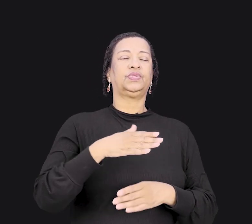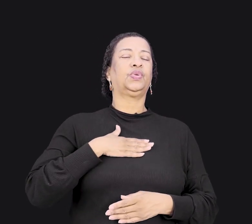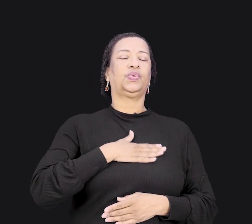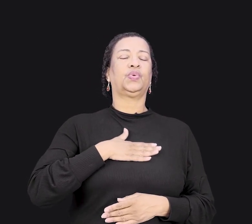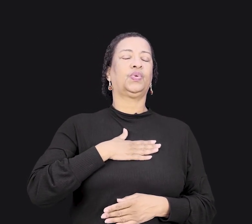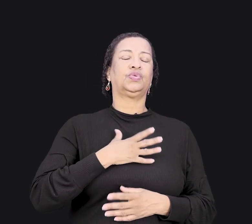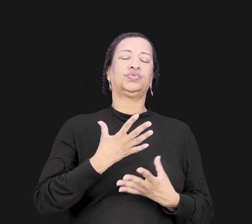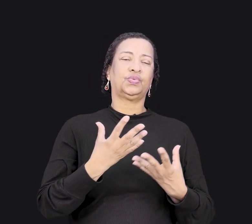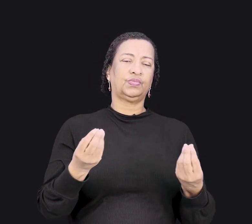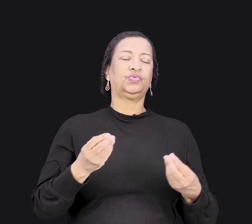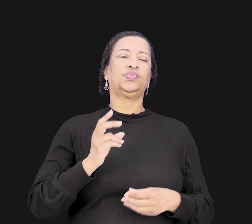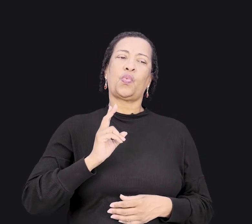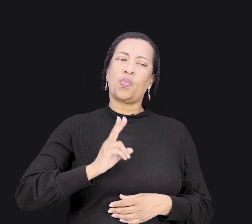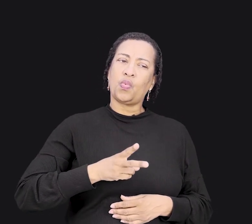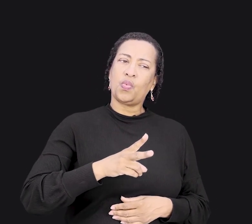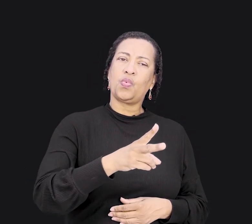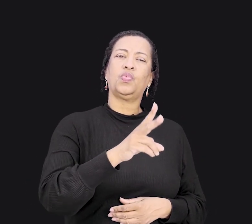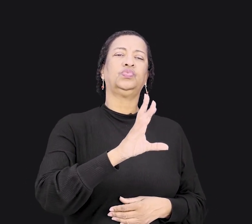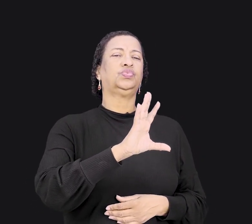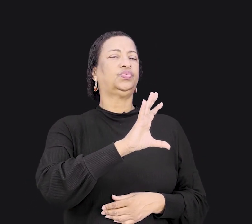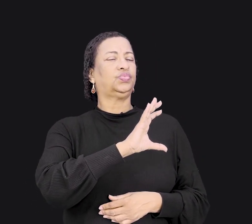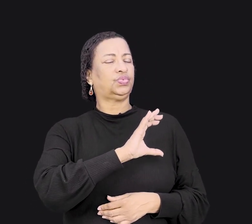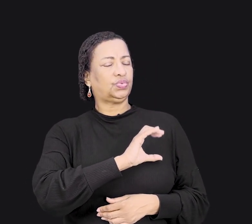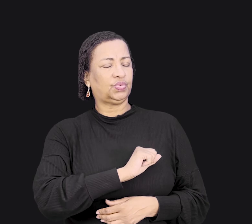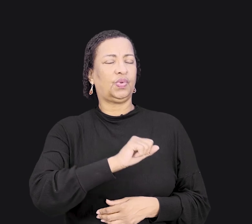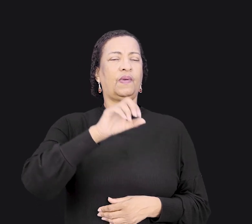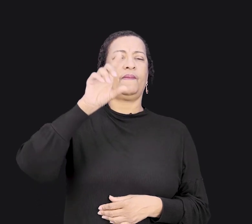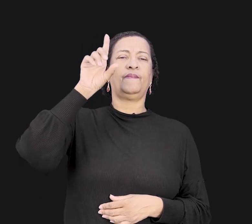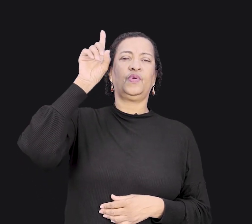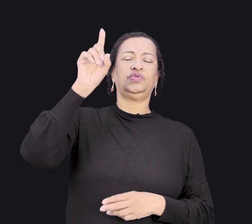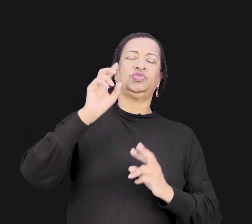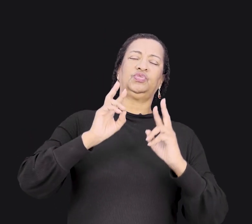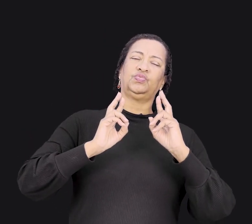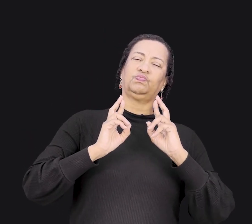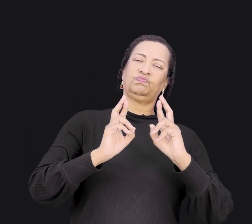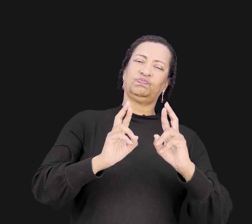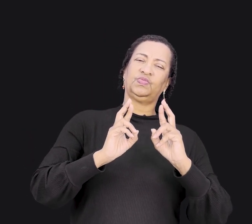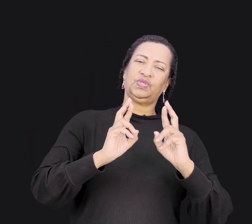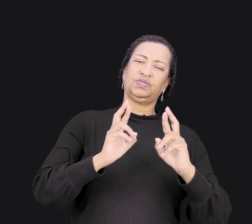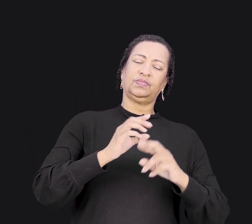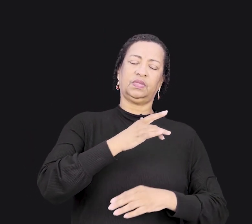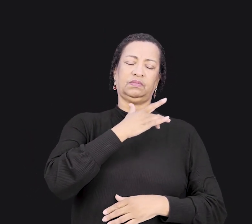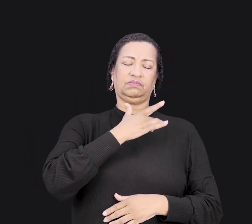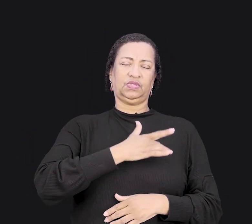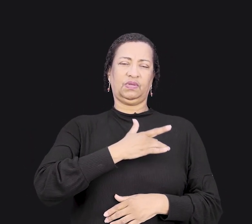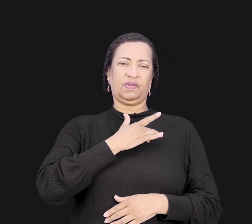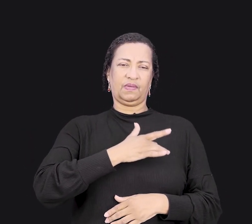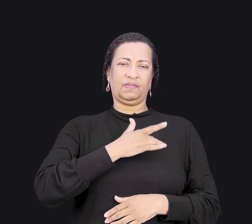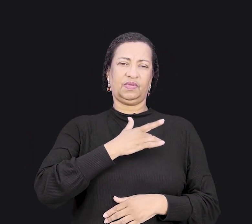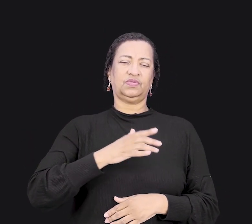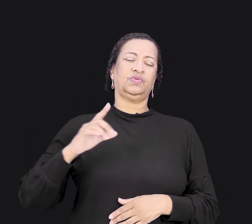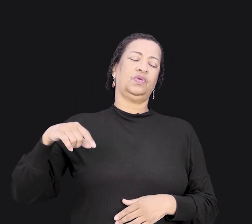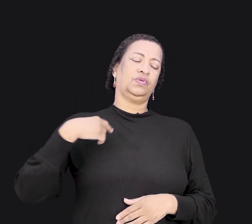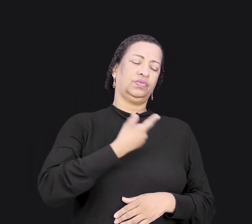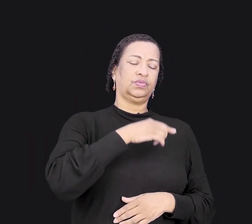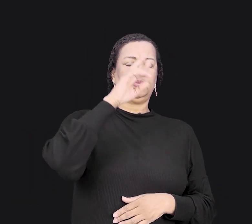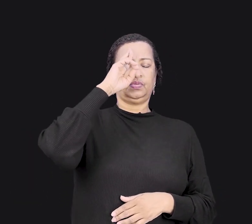demais. Mantenham-se no amor de Deus, enquanto esperam que a misericórdia de nosso Senhor Jesus